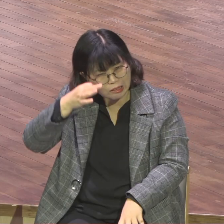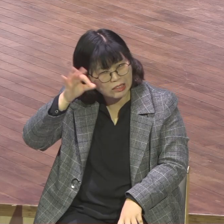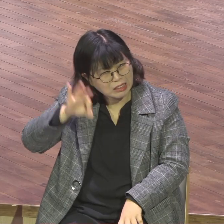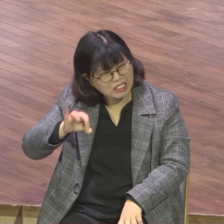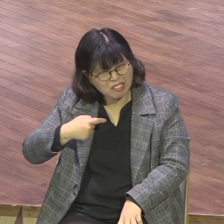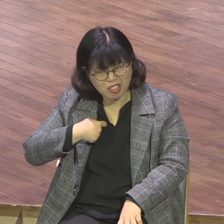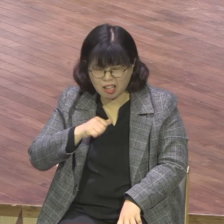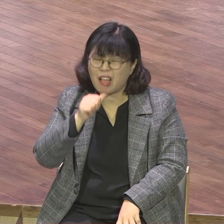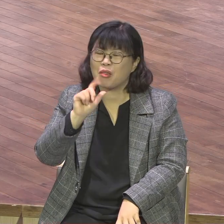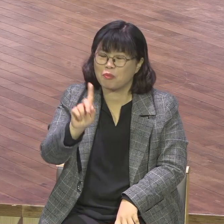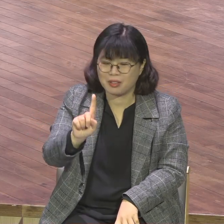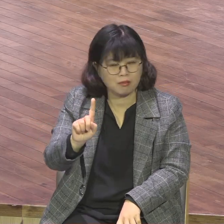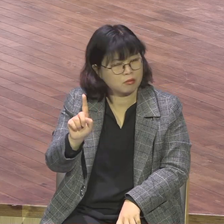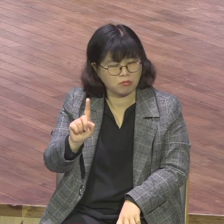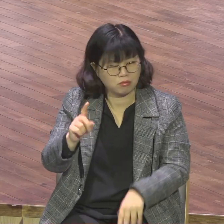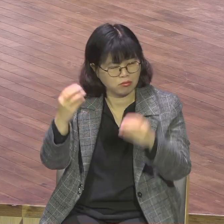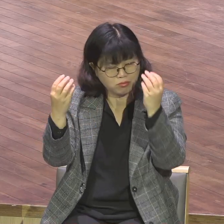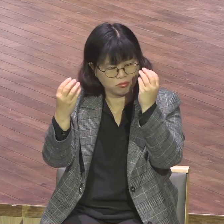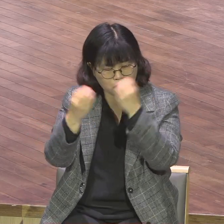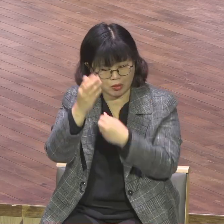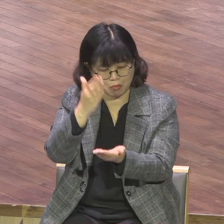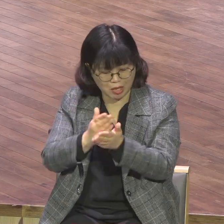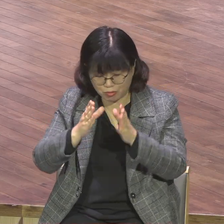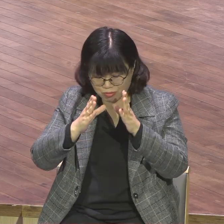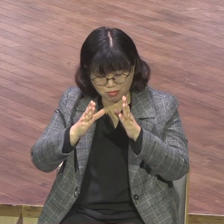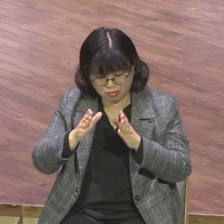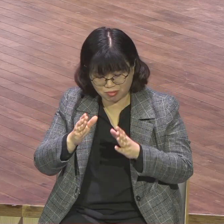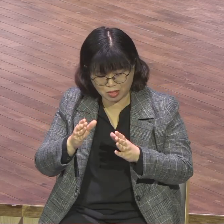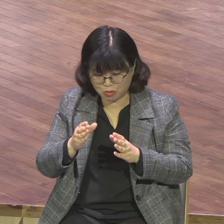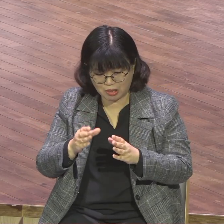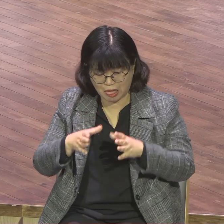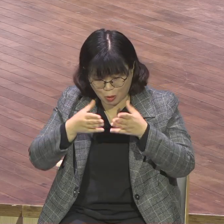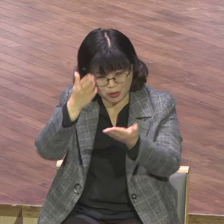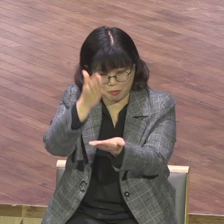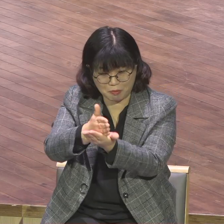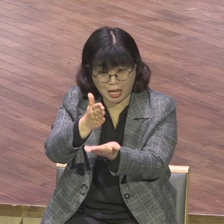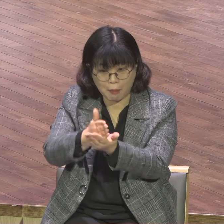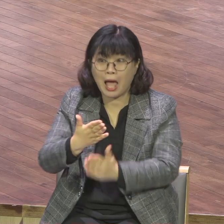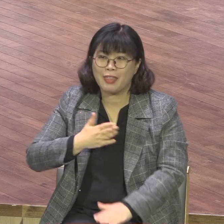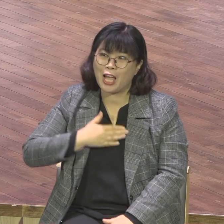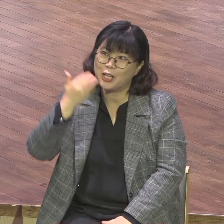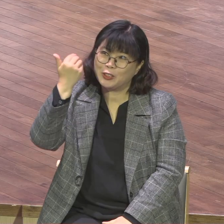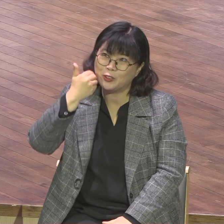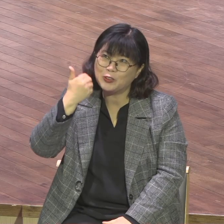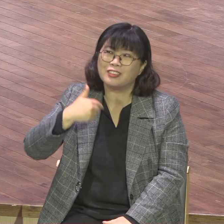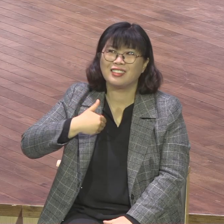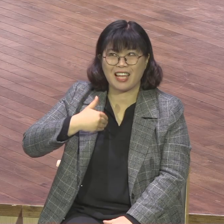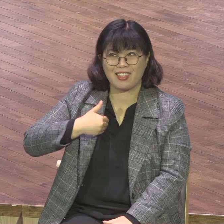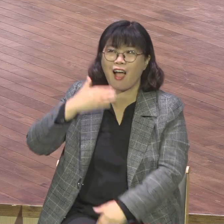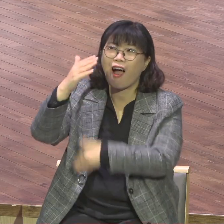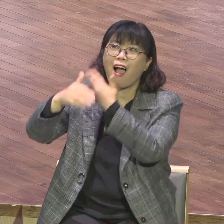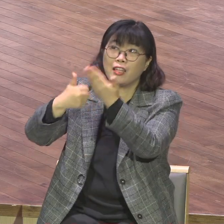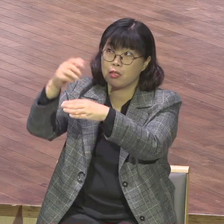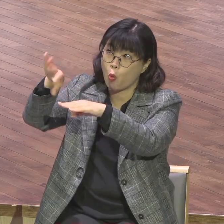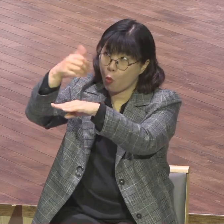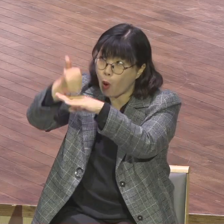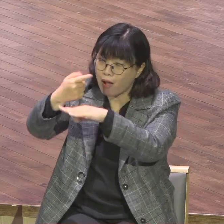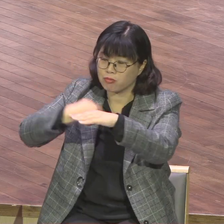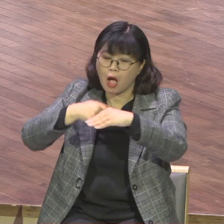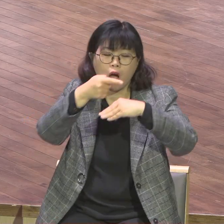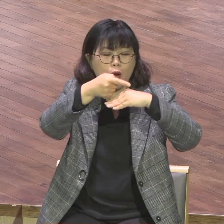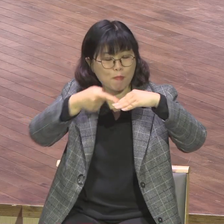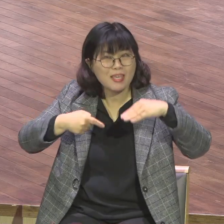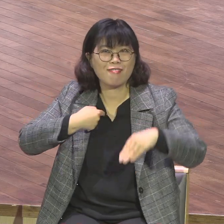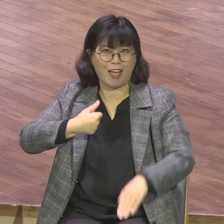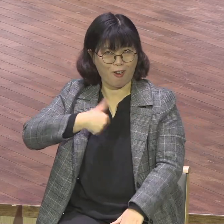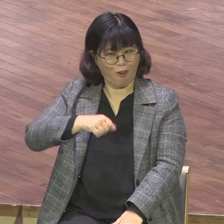겁니다. 환경 보고 내 모습 보면 속아요. 내가 누구냐? 나는 영적 로열 패밀리다.